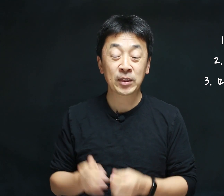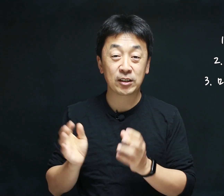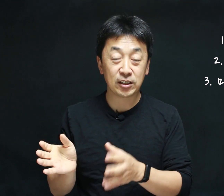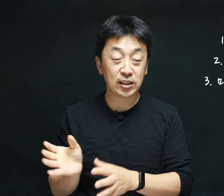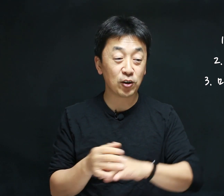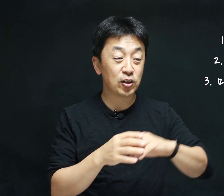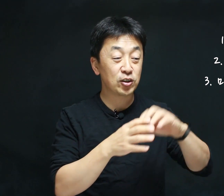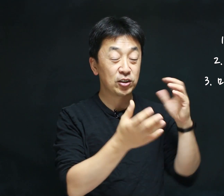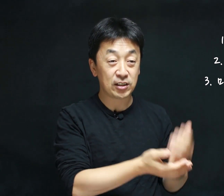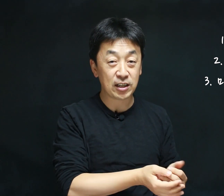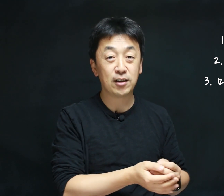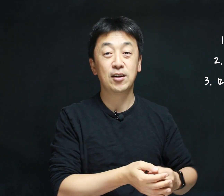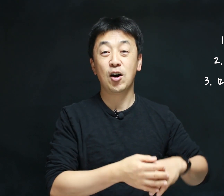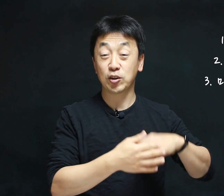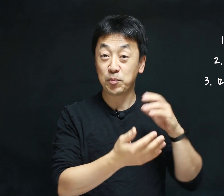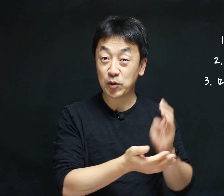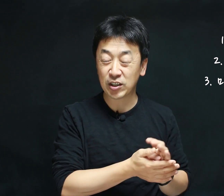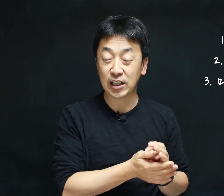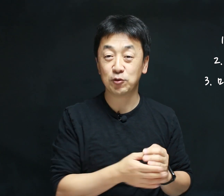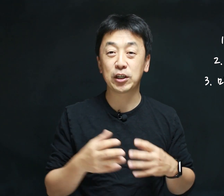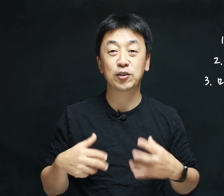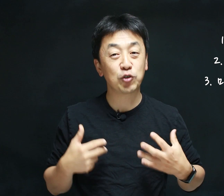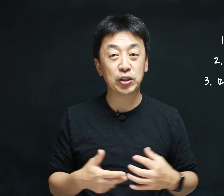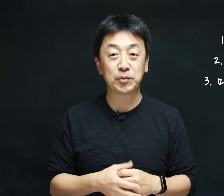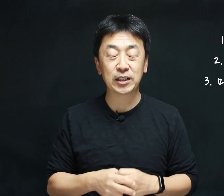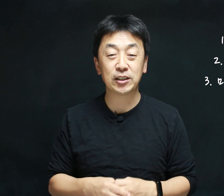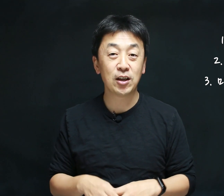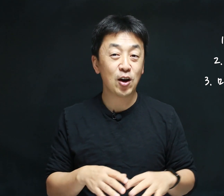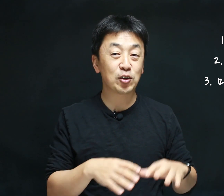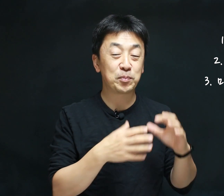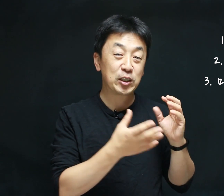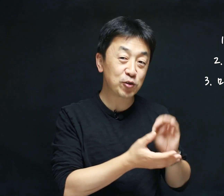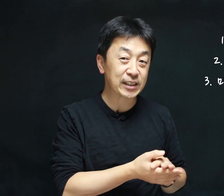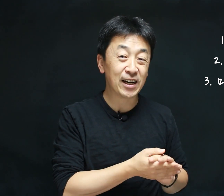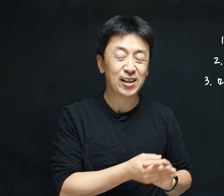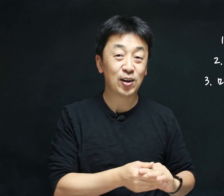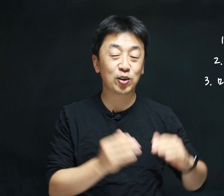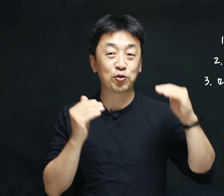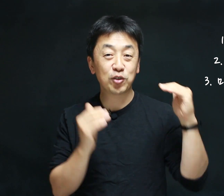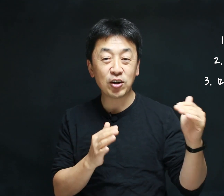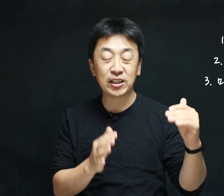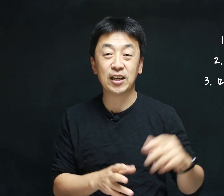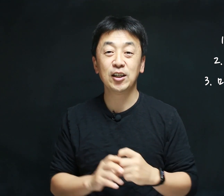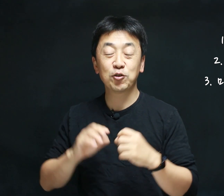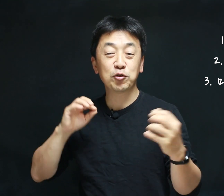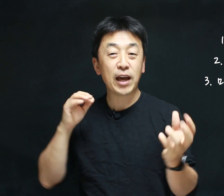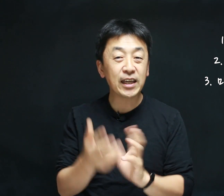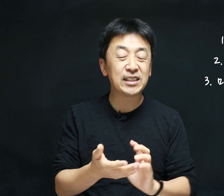그런데 그게 어떤 전치사나 어떤 표정이나 우리가 수어에서 말하는 어떤 비수지나 어떤 수형이나 수향에